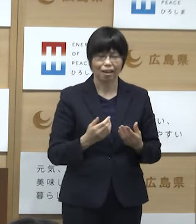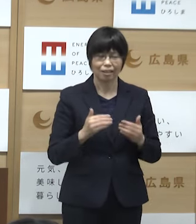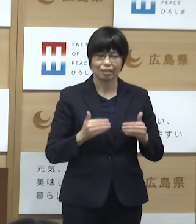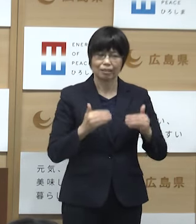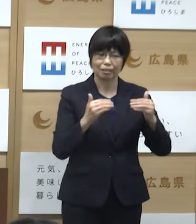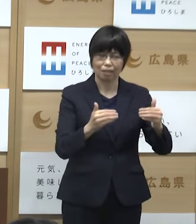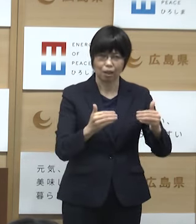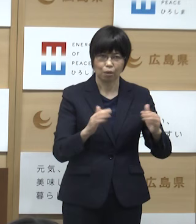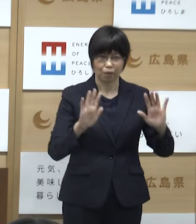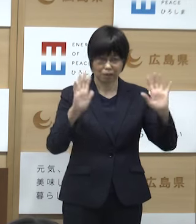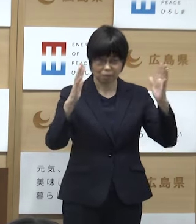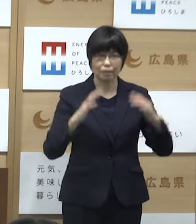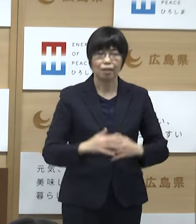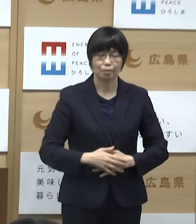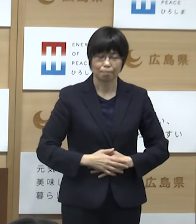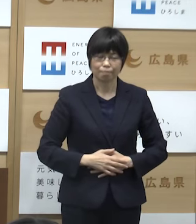ません。